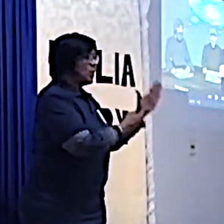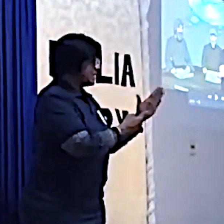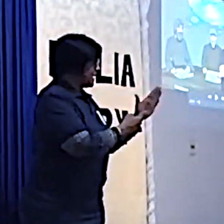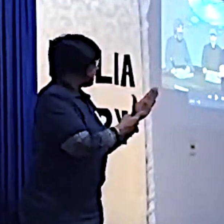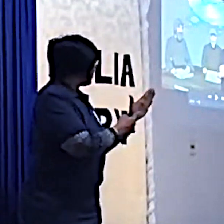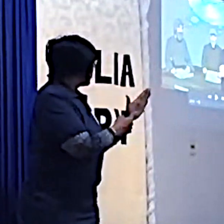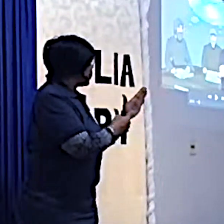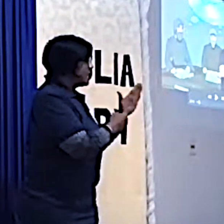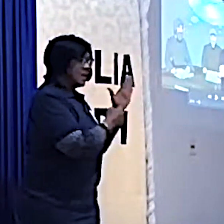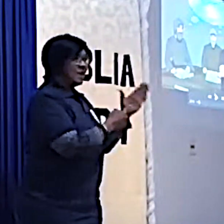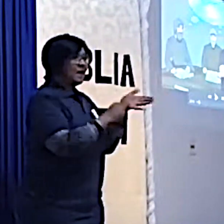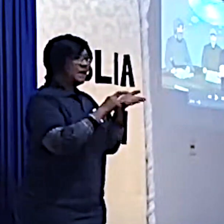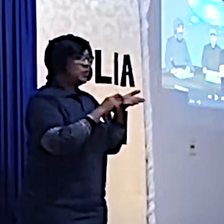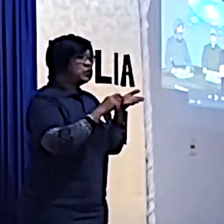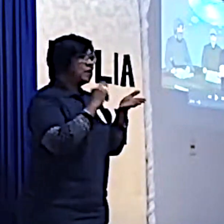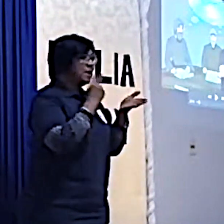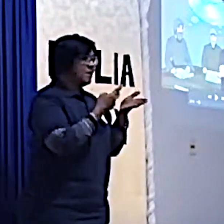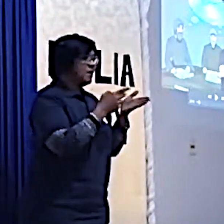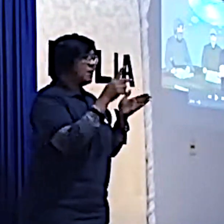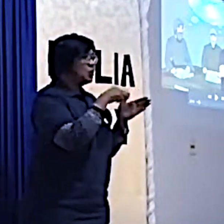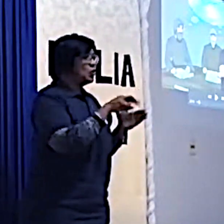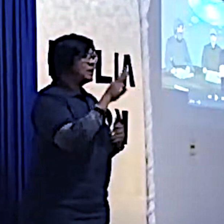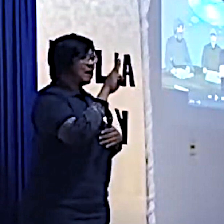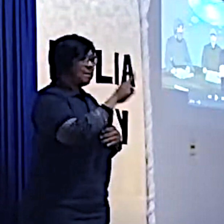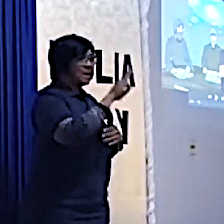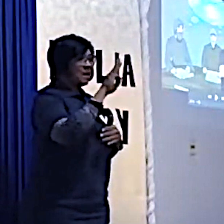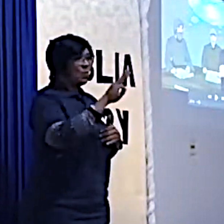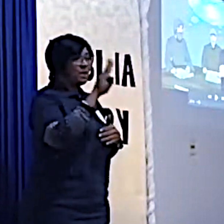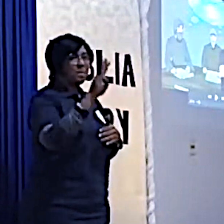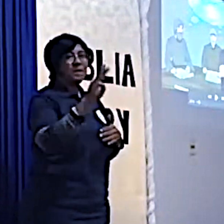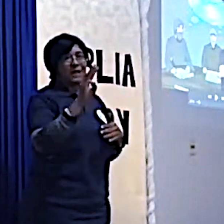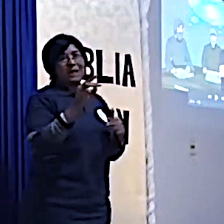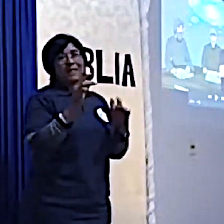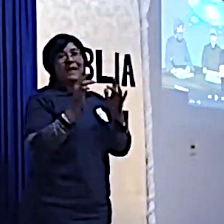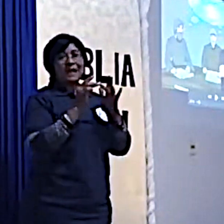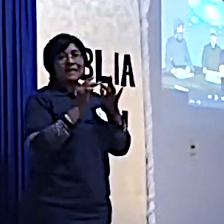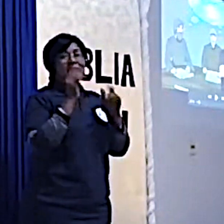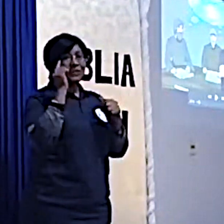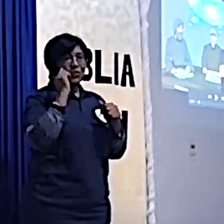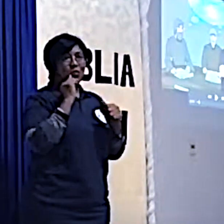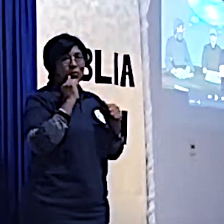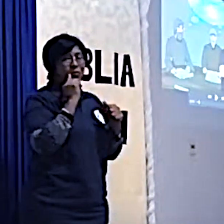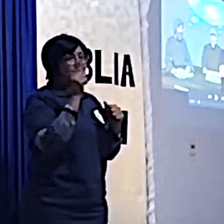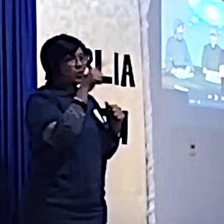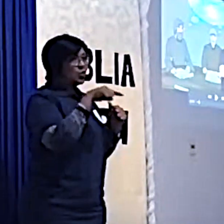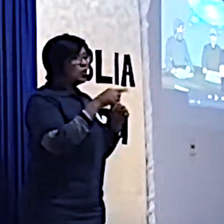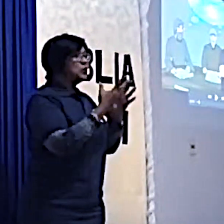muestra de la traducción de la Biblia y todo está en la página web de la Iglesia de Sordos. Todo eso se